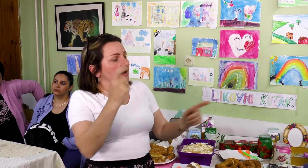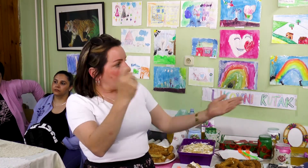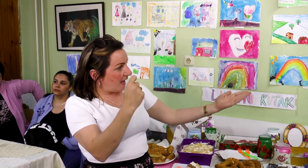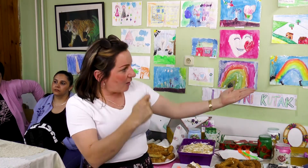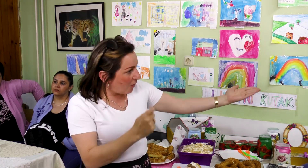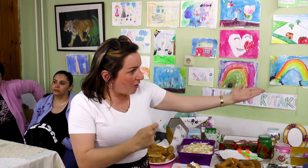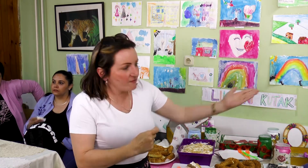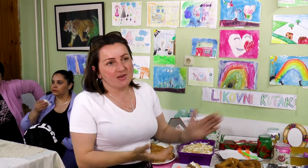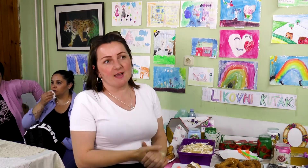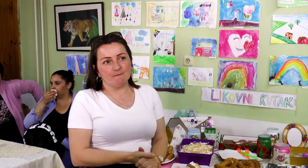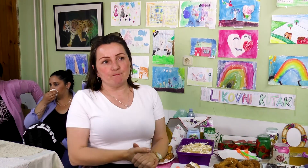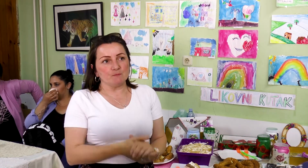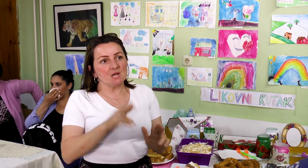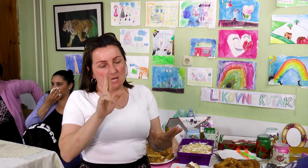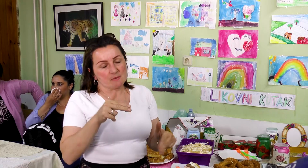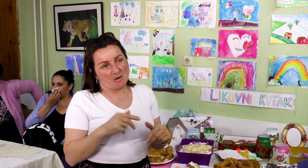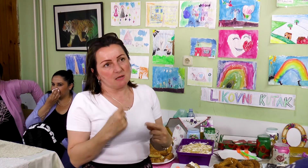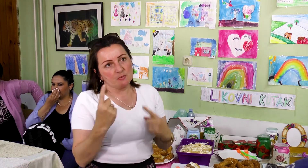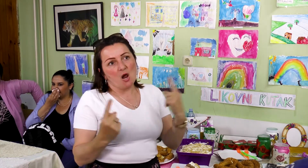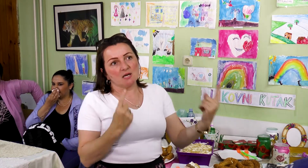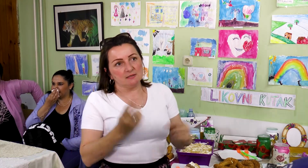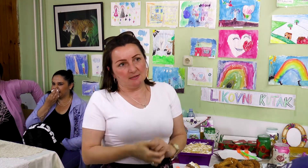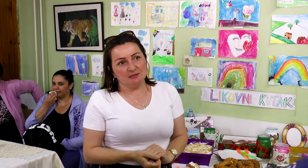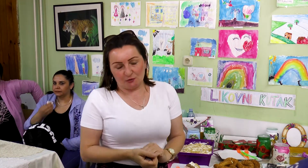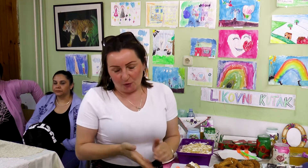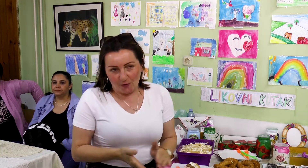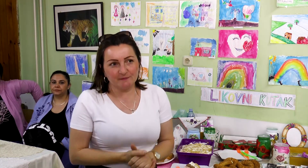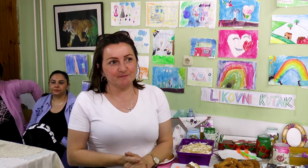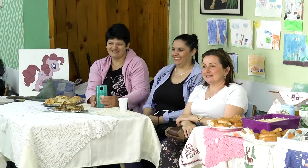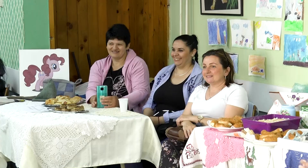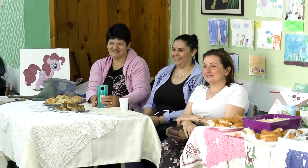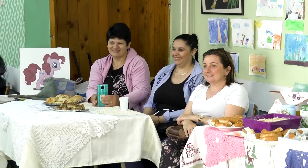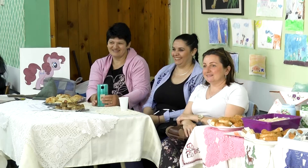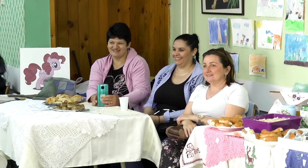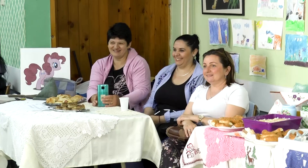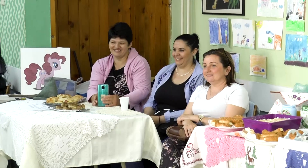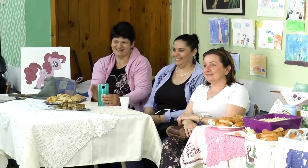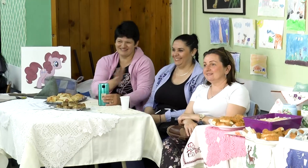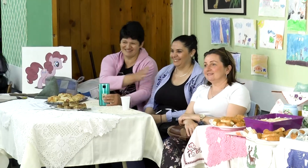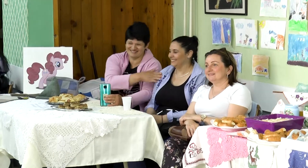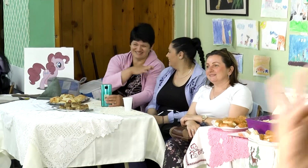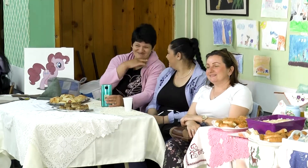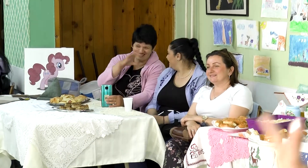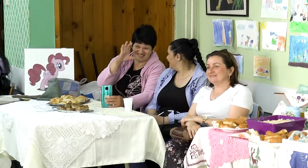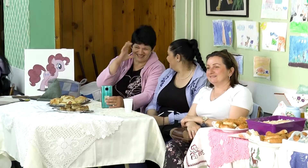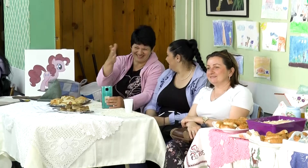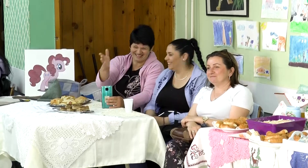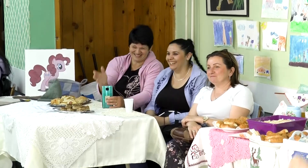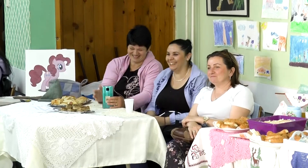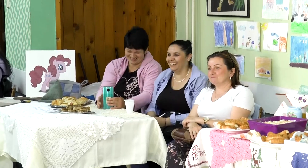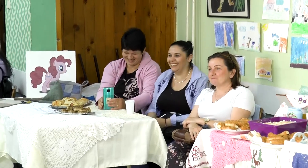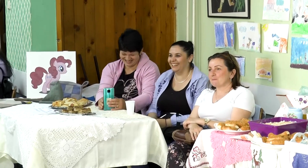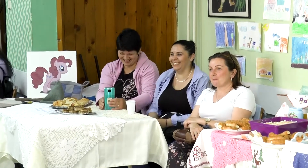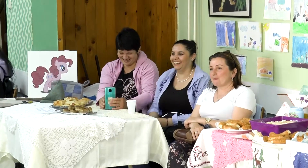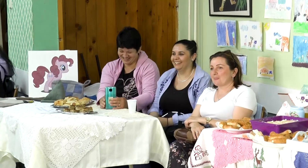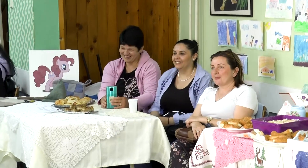kolača. I naravno i likovni radovi i crtež. Da li radno učestvujete na ovoj manifestaciji, da li